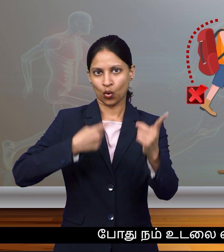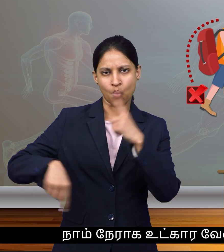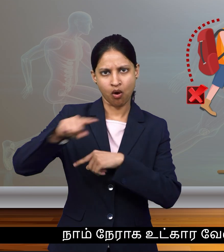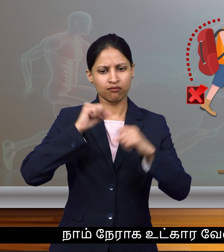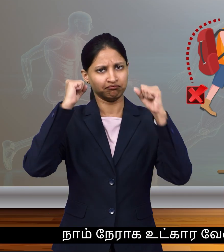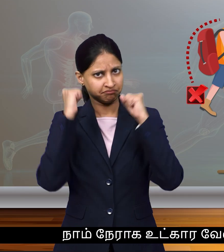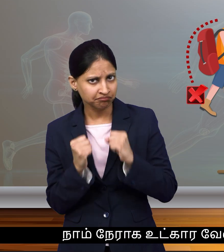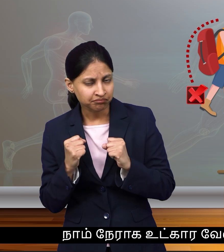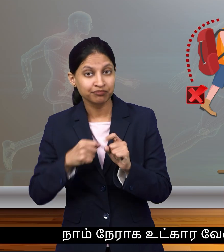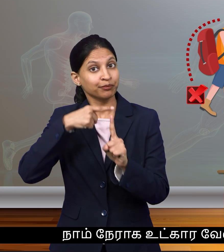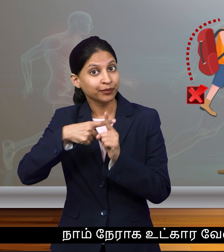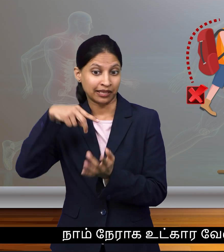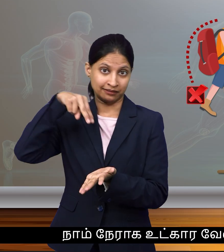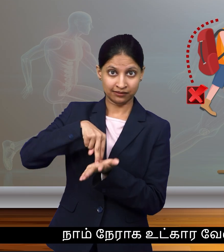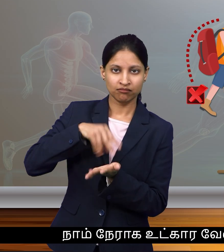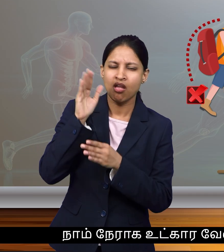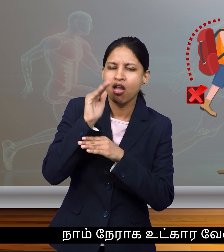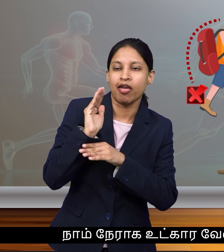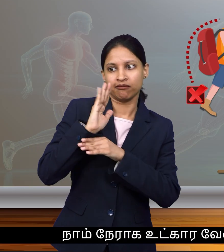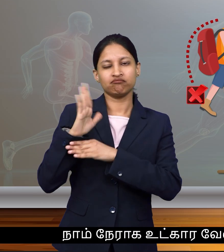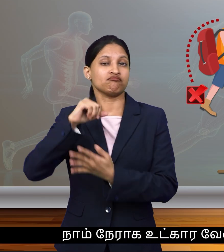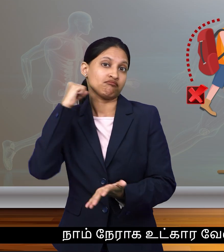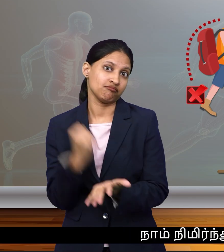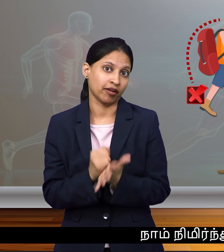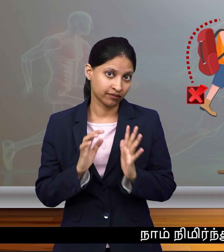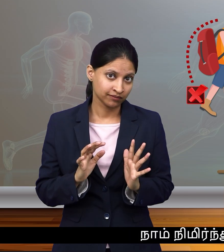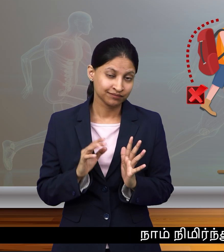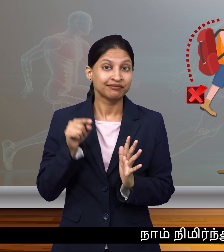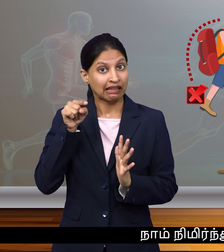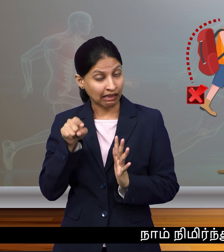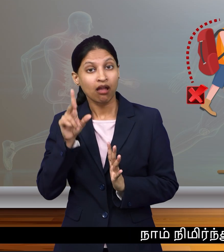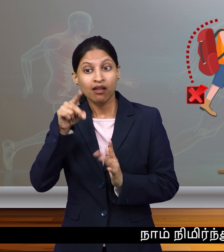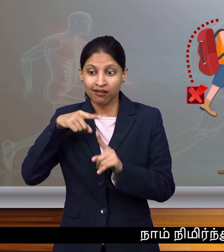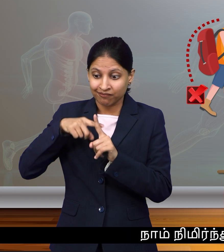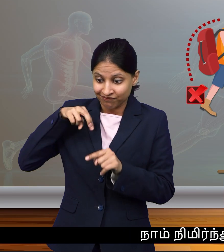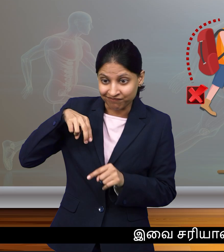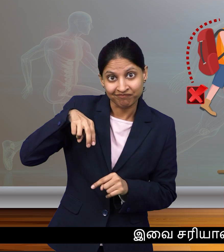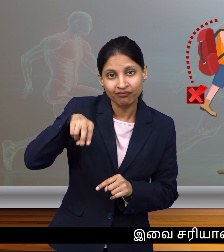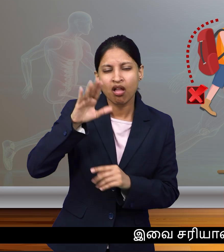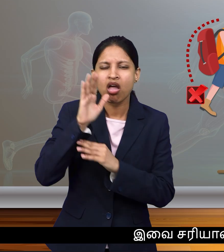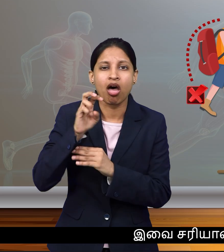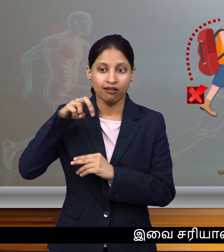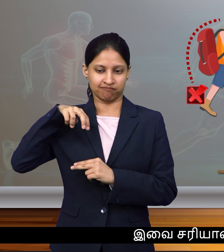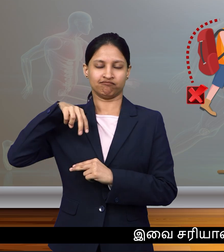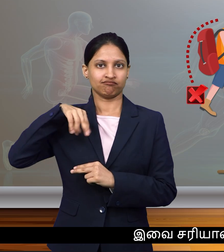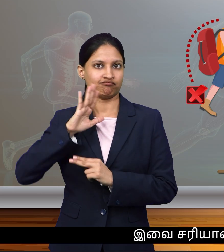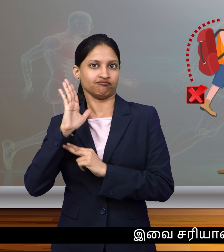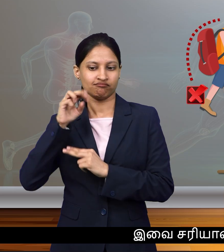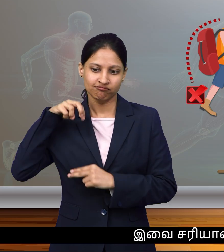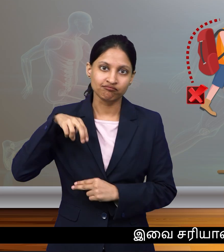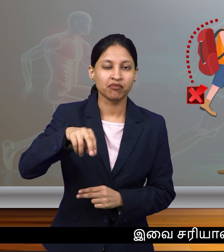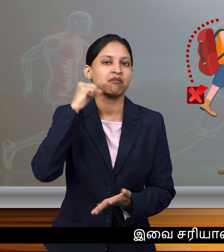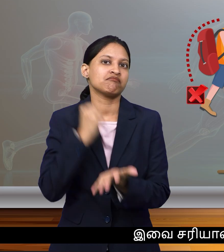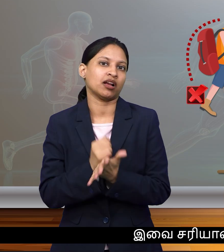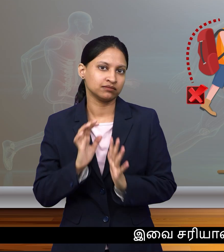நாம் நேராக உட்கார வேண்டும், நேராக நிற்க வேண்டும், நாம் நிமிர்ந்து நடக்க வேண்டும். இவை சரியான